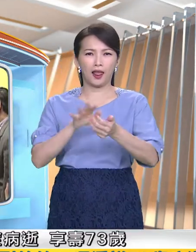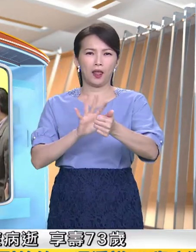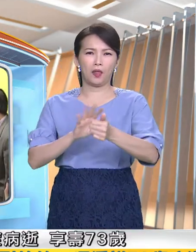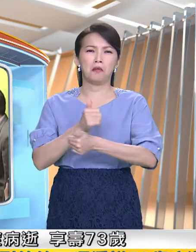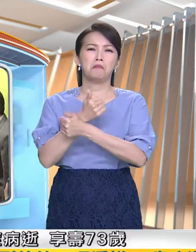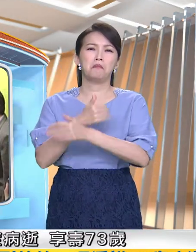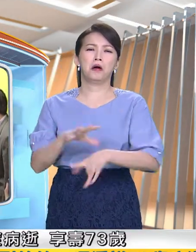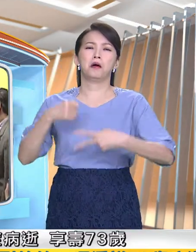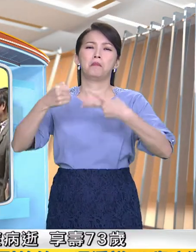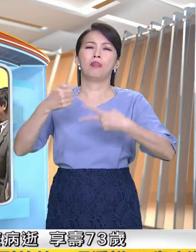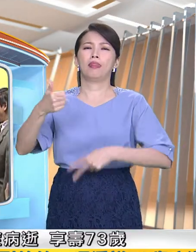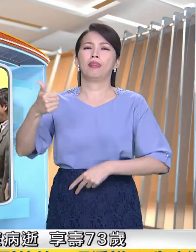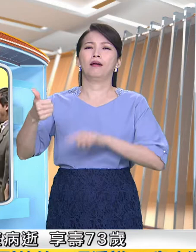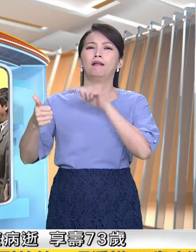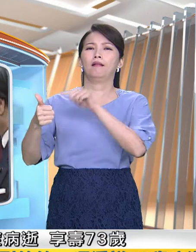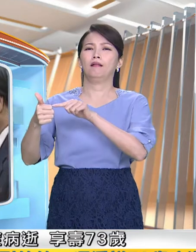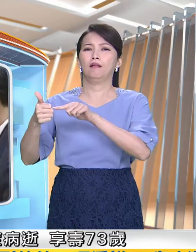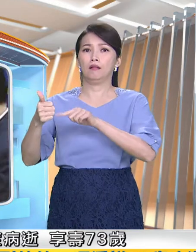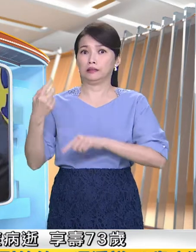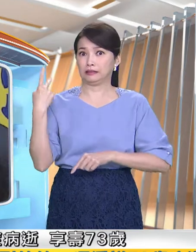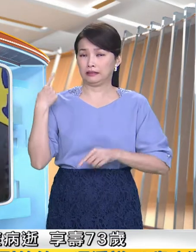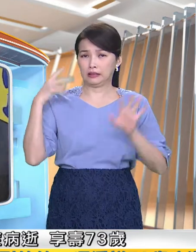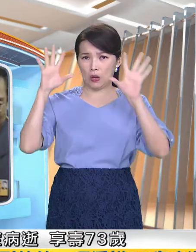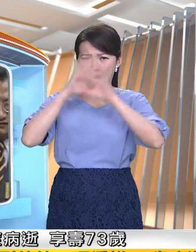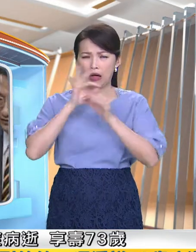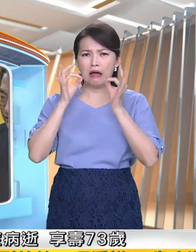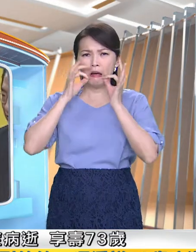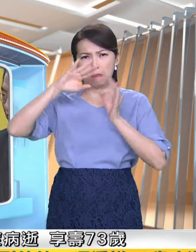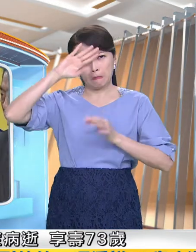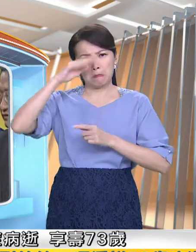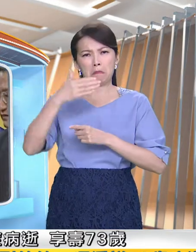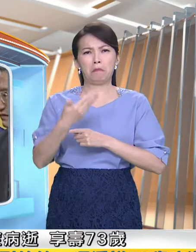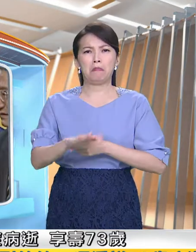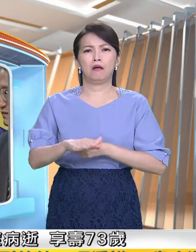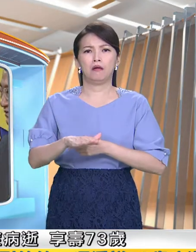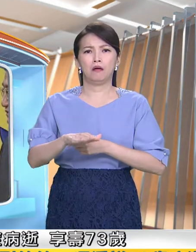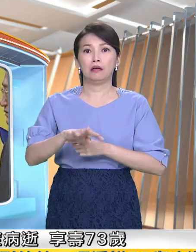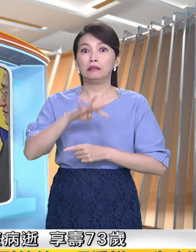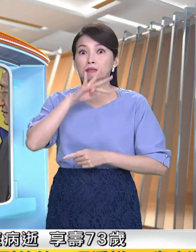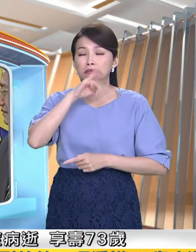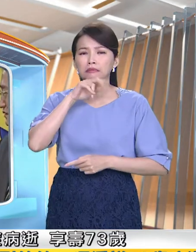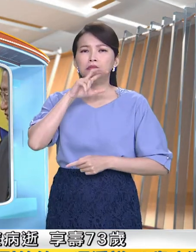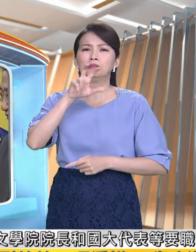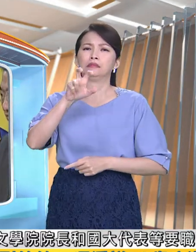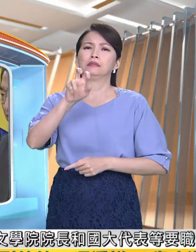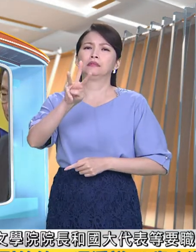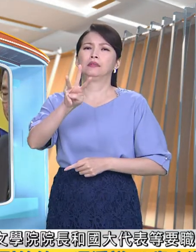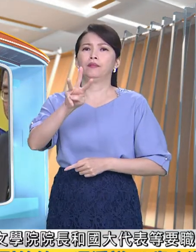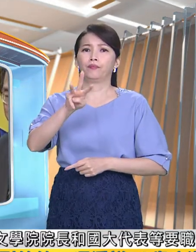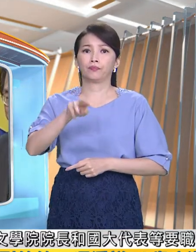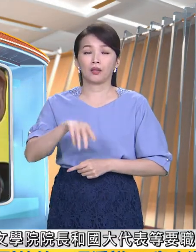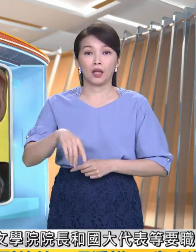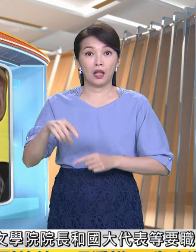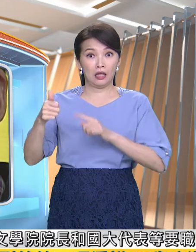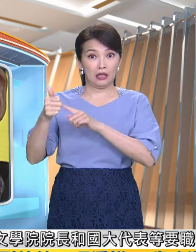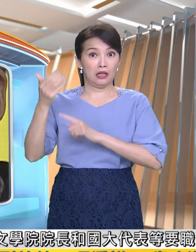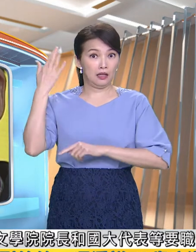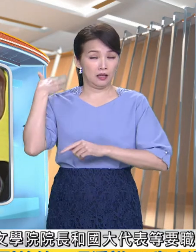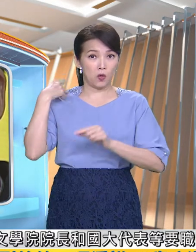晚间因为癌症病逝，享寿73岁。他生前曾任中央大学文